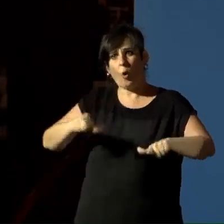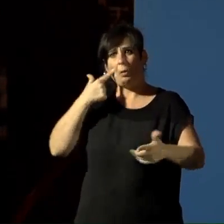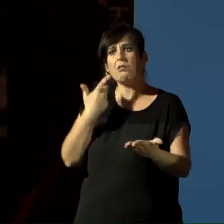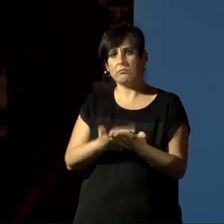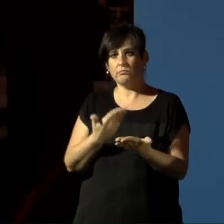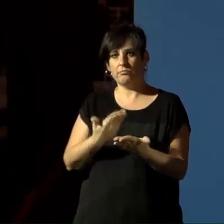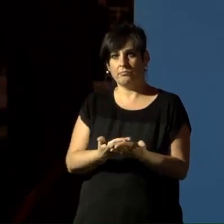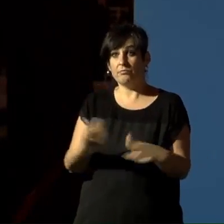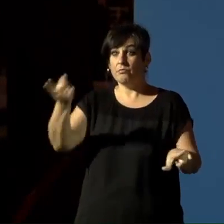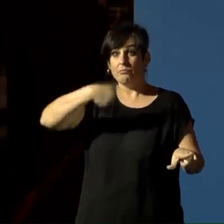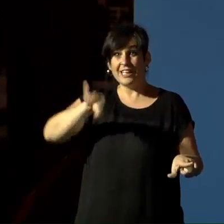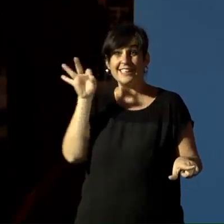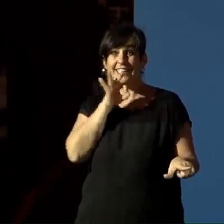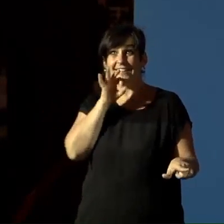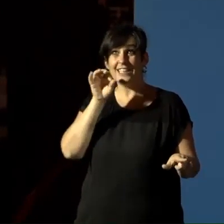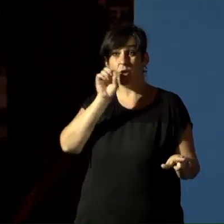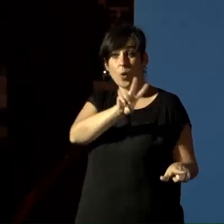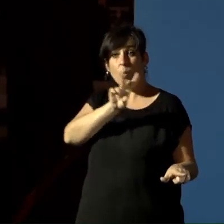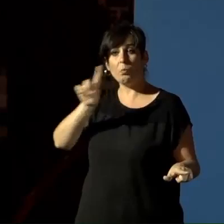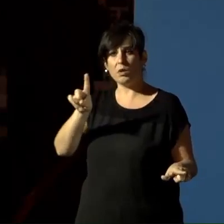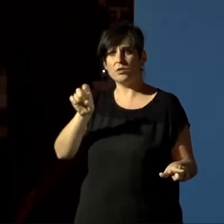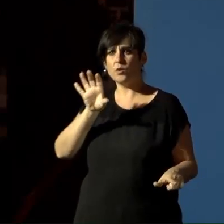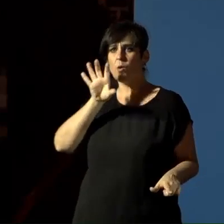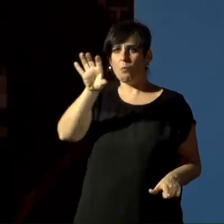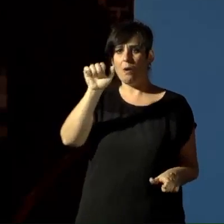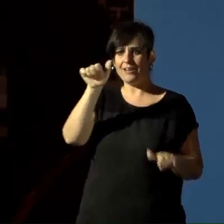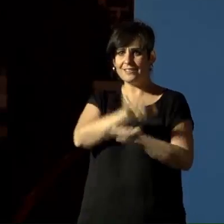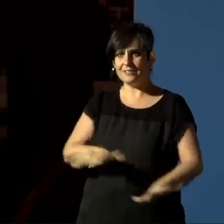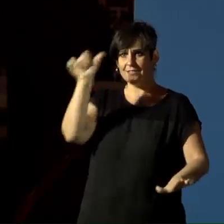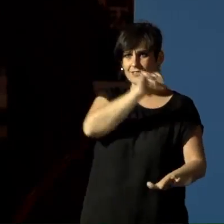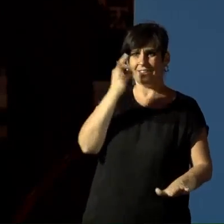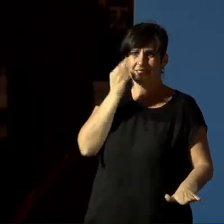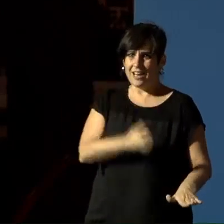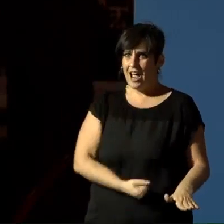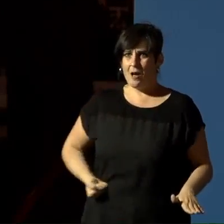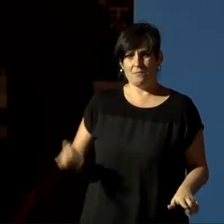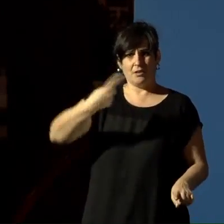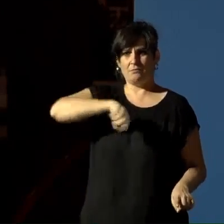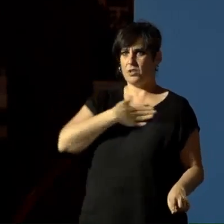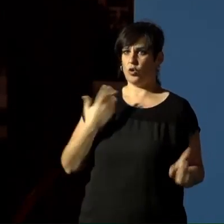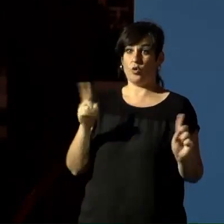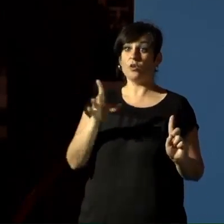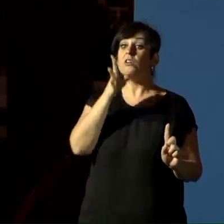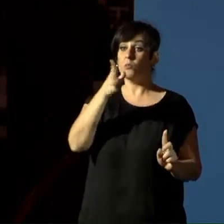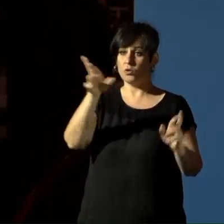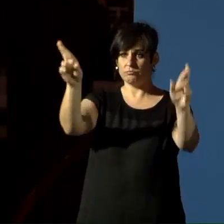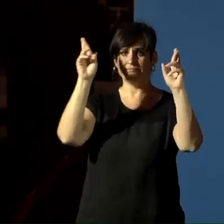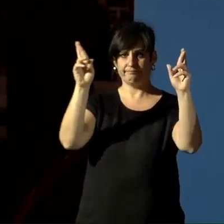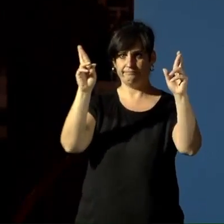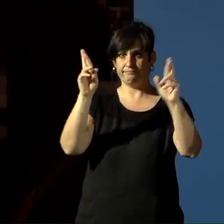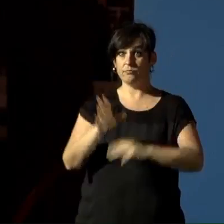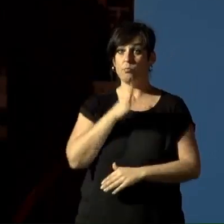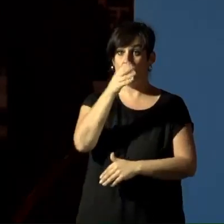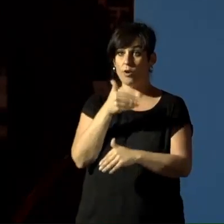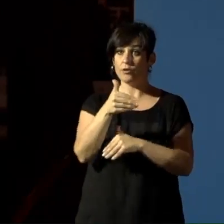país no século XXI no que os nenos e nenas pasen fame. Por eso temos esperanza e por eso o